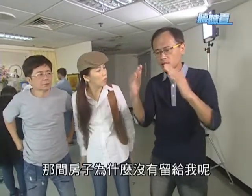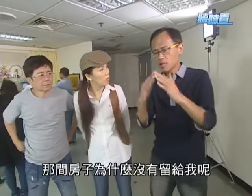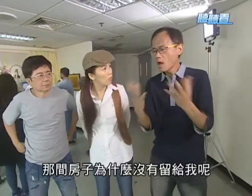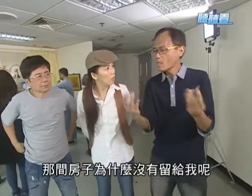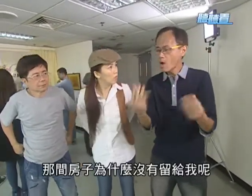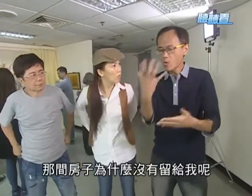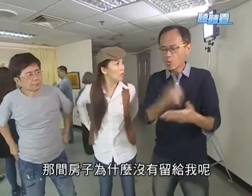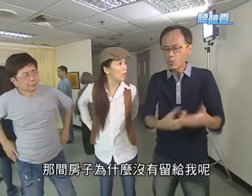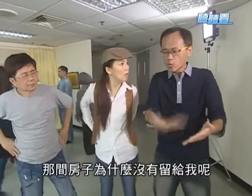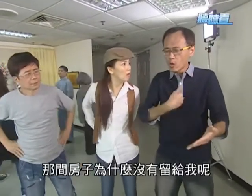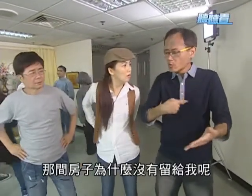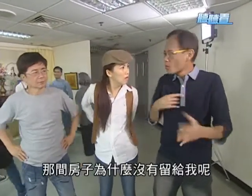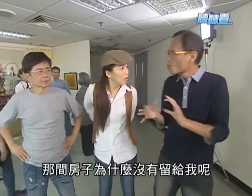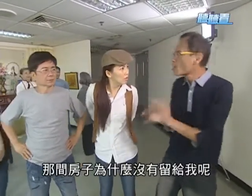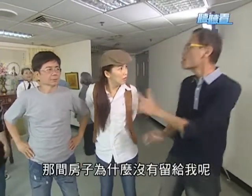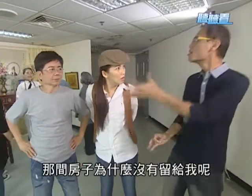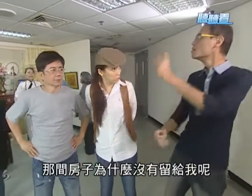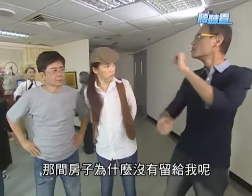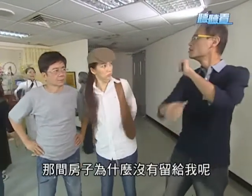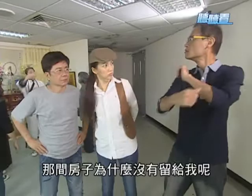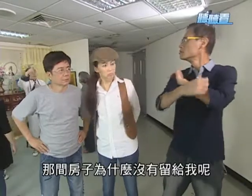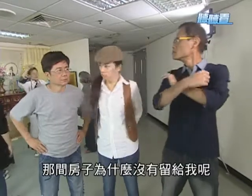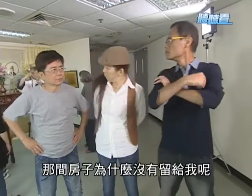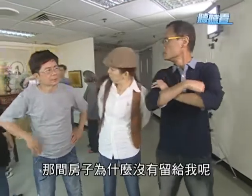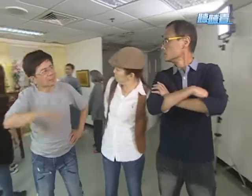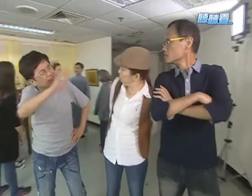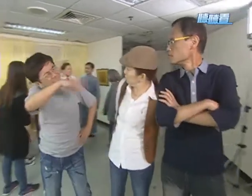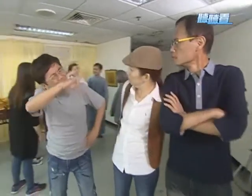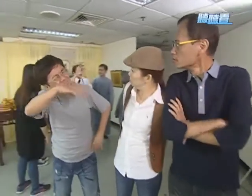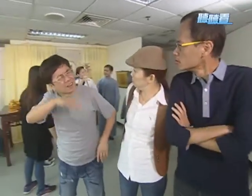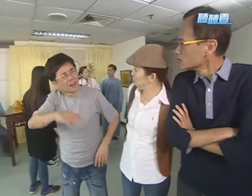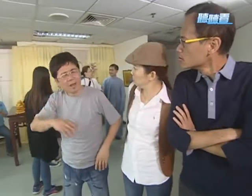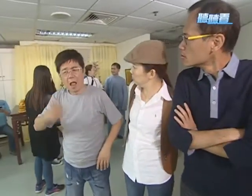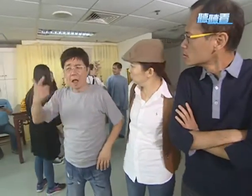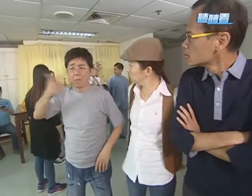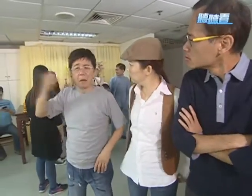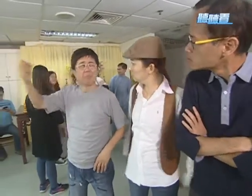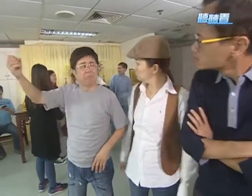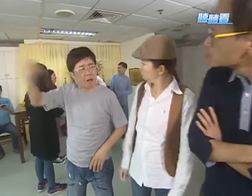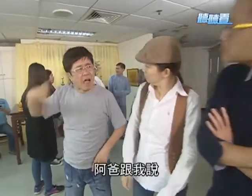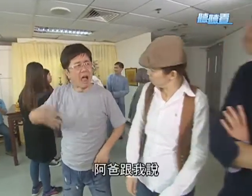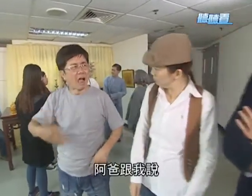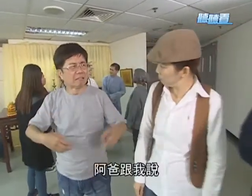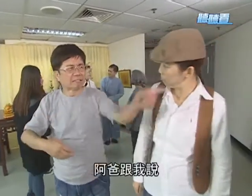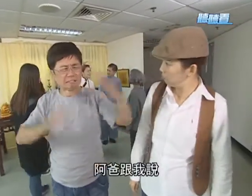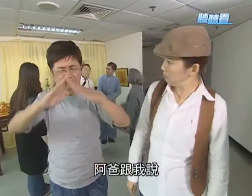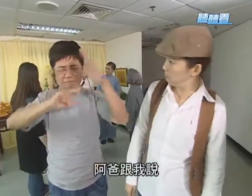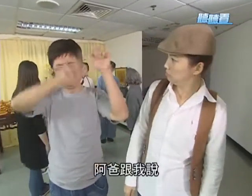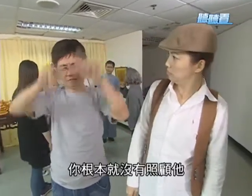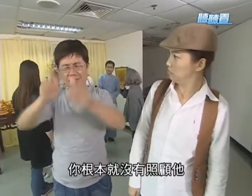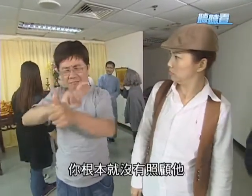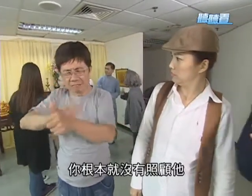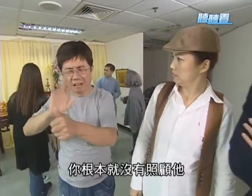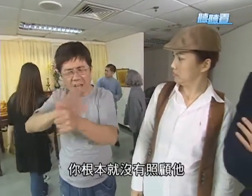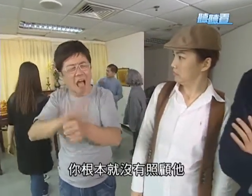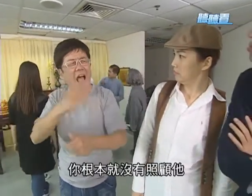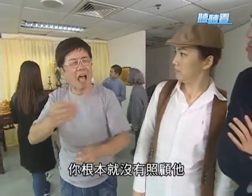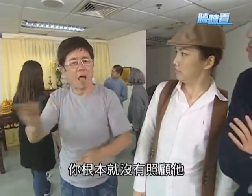房子为什么没有留给我呢？阿爸跟我说， 你根本就没有照顾